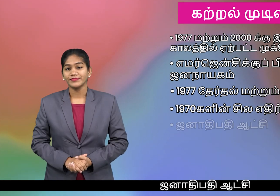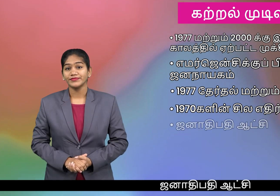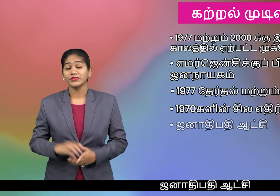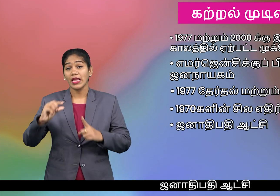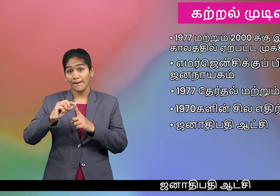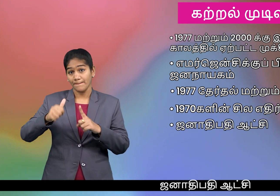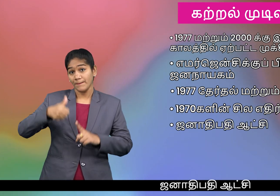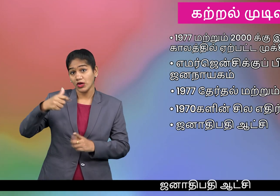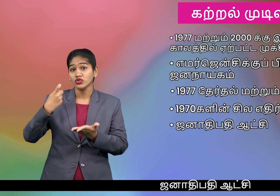ஜனாதிபதி ஆட்சி.